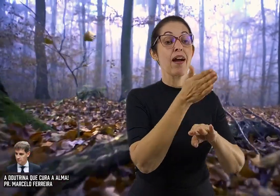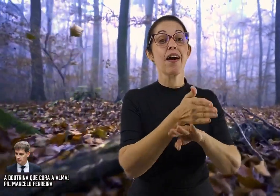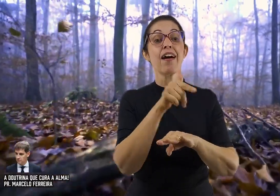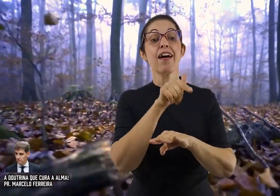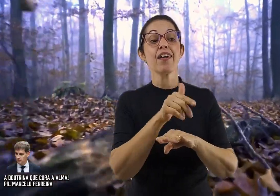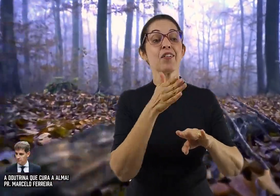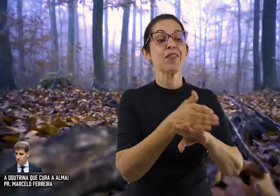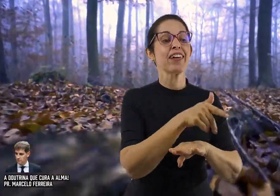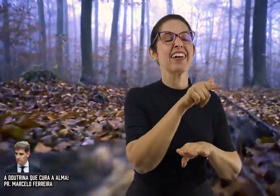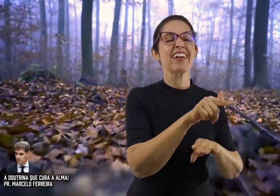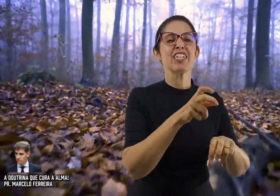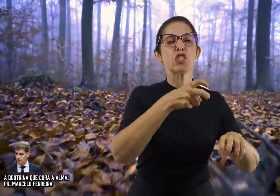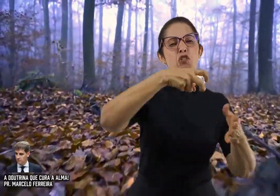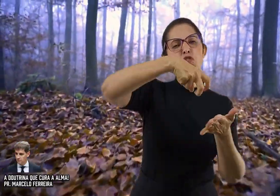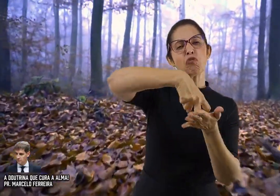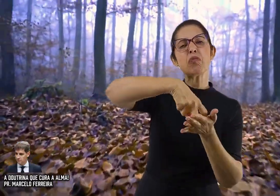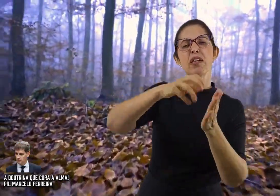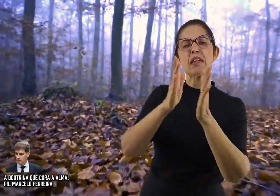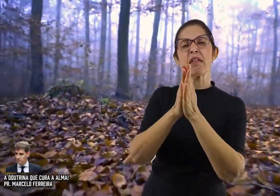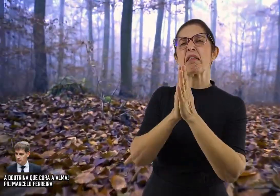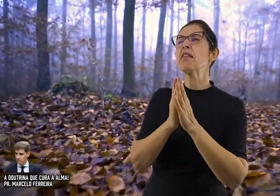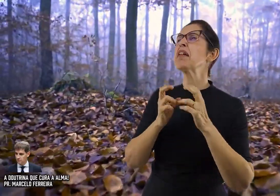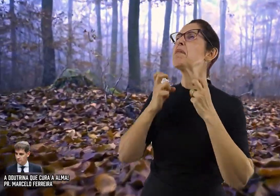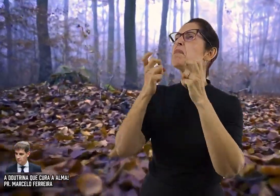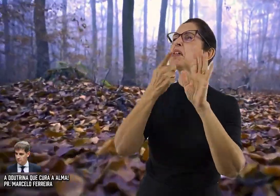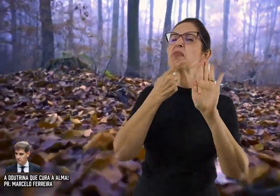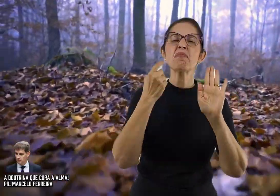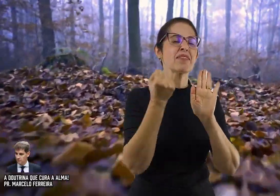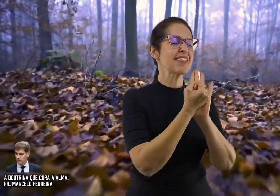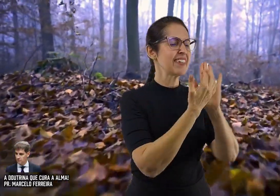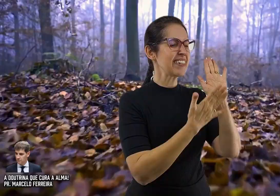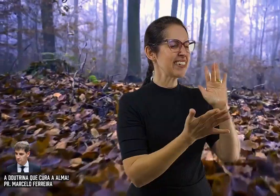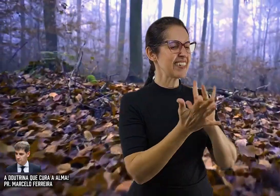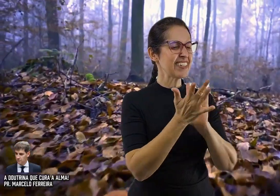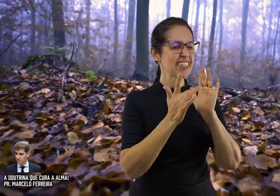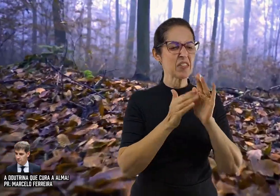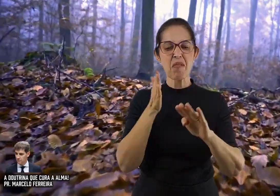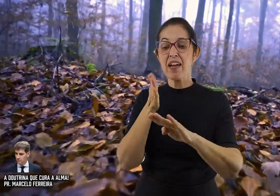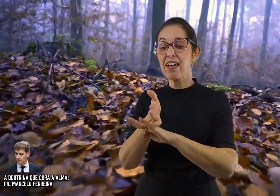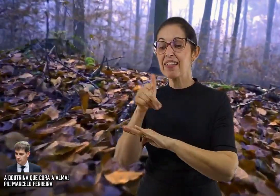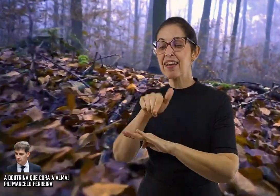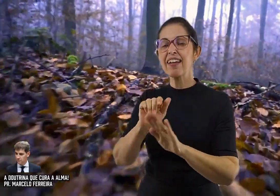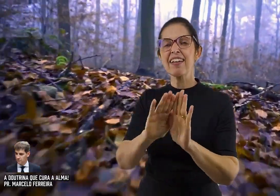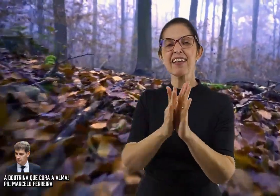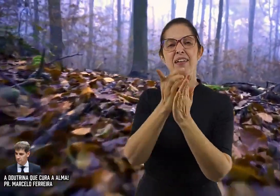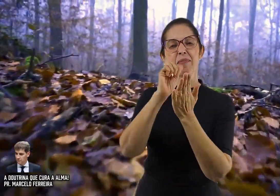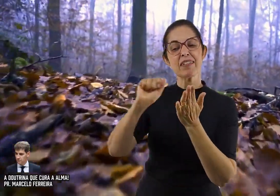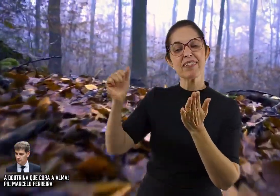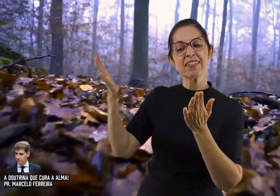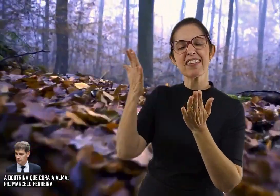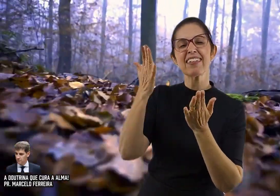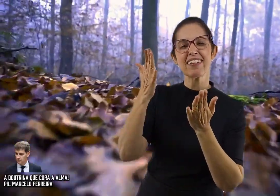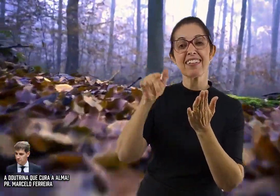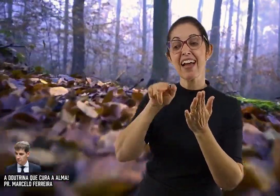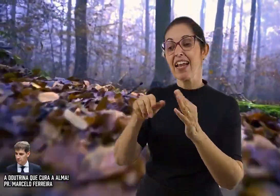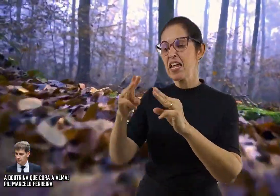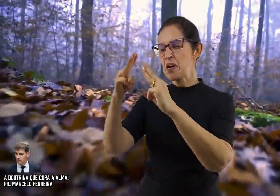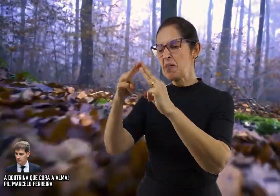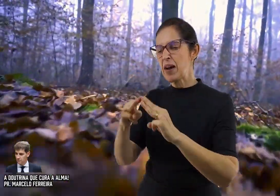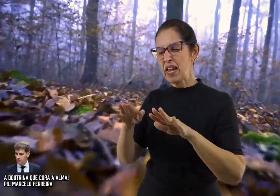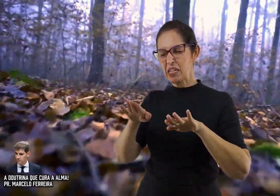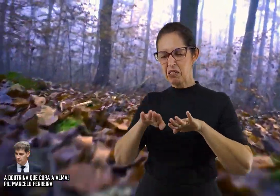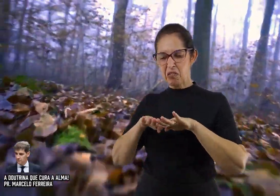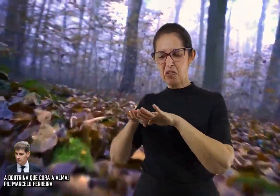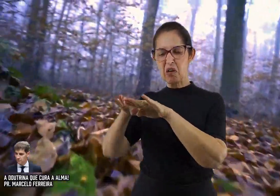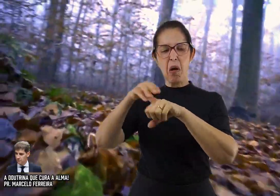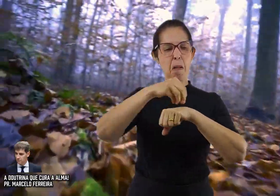dizendo: há poder no sangue de Jesus. Onde você entrar, vai ter a palavra revelada. O Manaim unificou